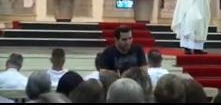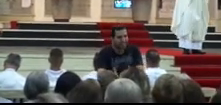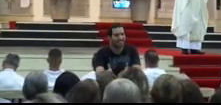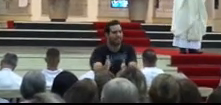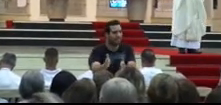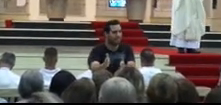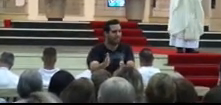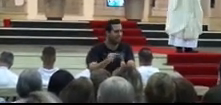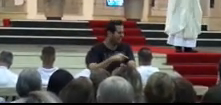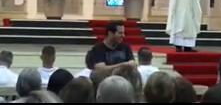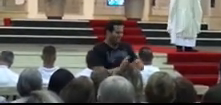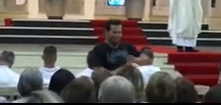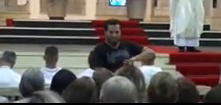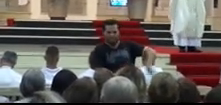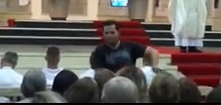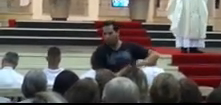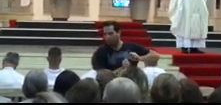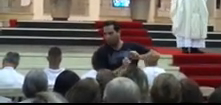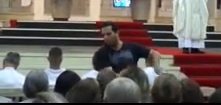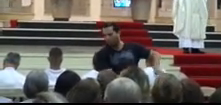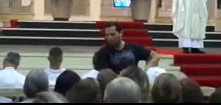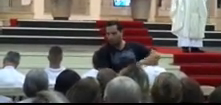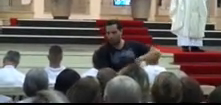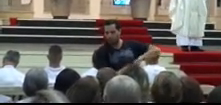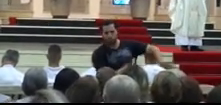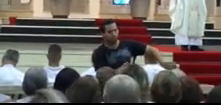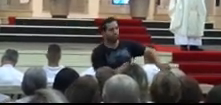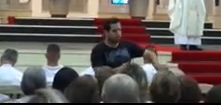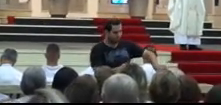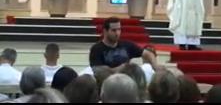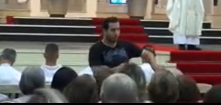tua renúncia, depende daquilo que tu abraças.